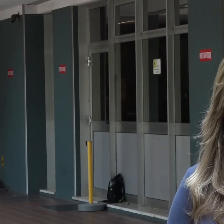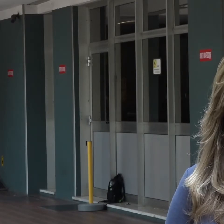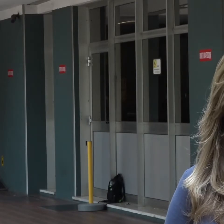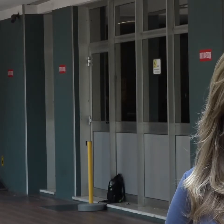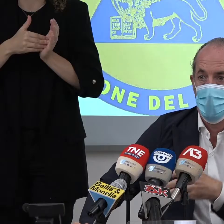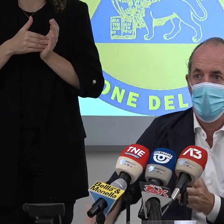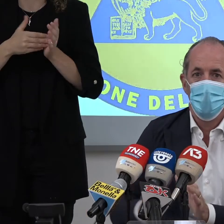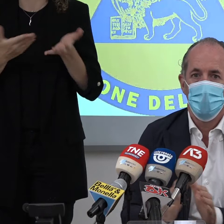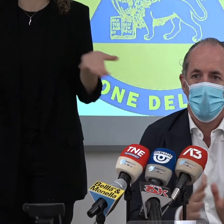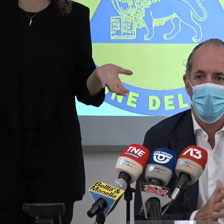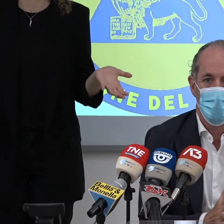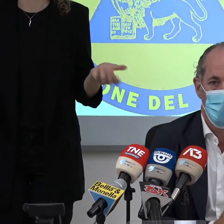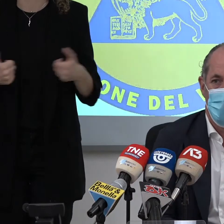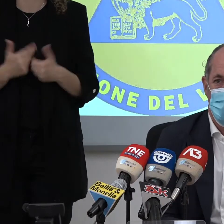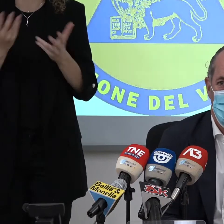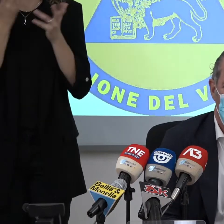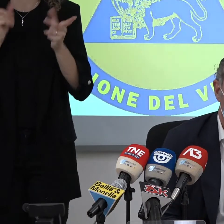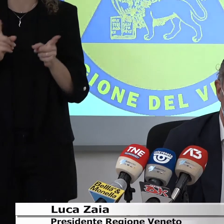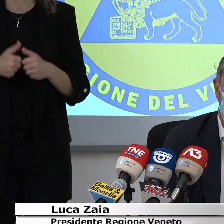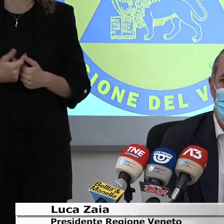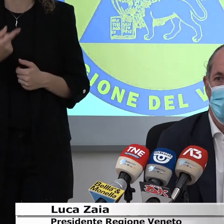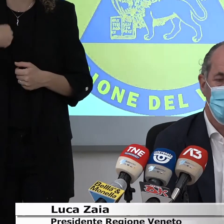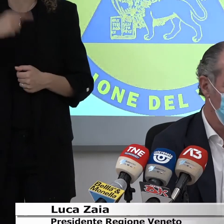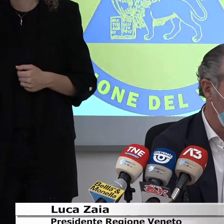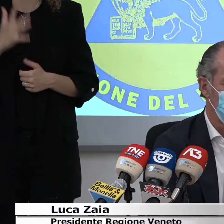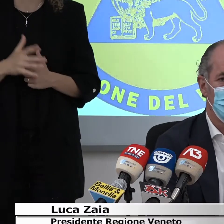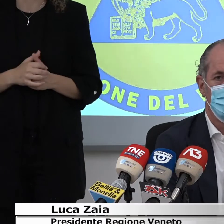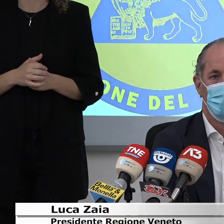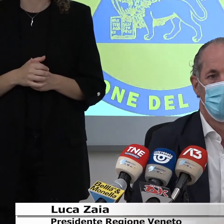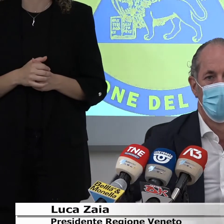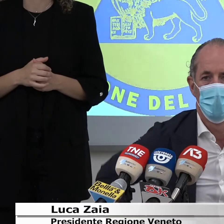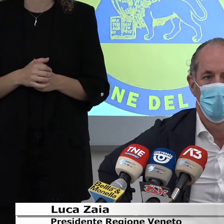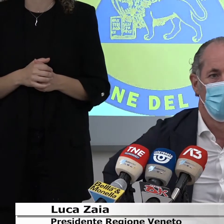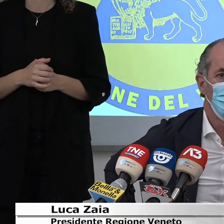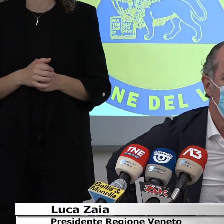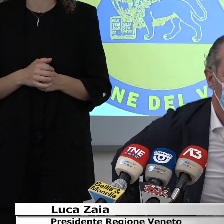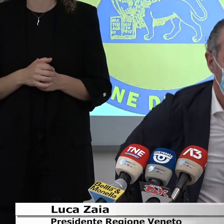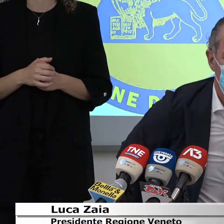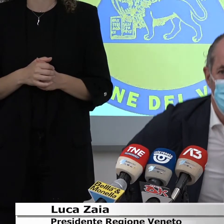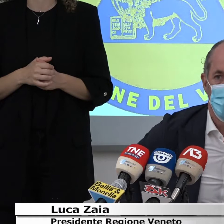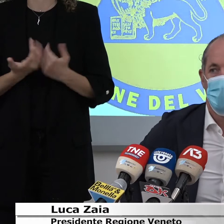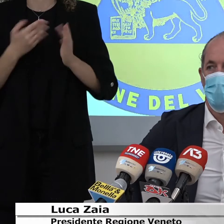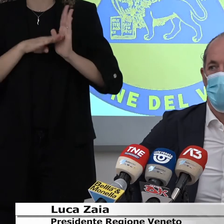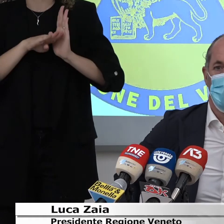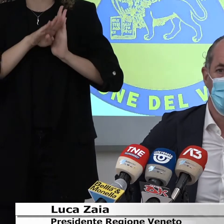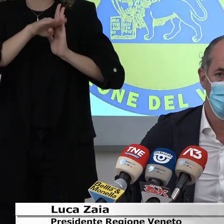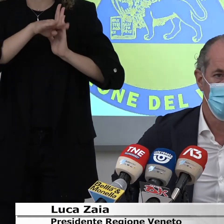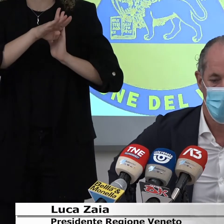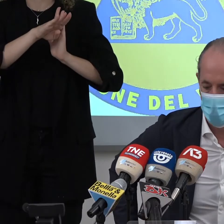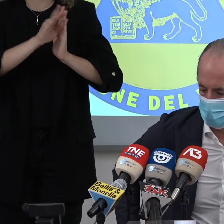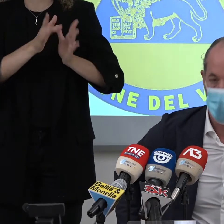zona bianca. È inevitabile che noi sappiamo già che questa nuova curva di